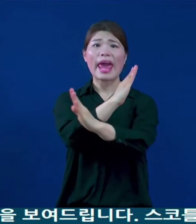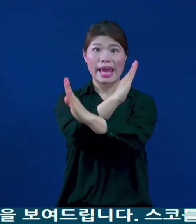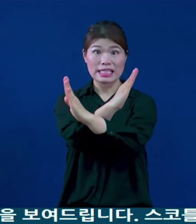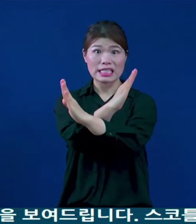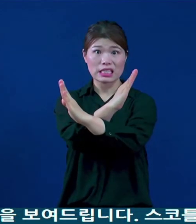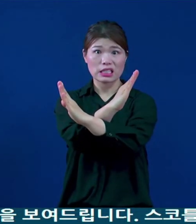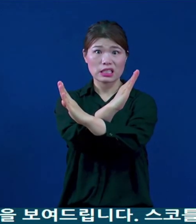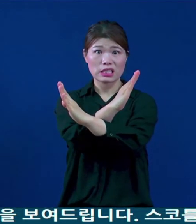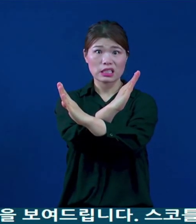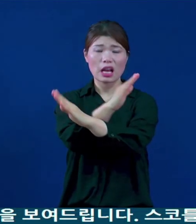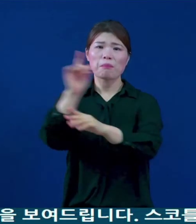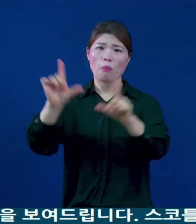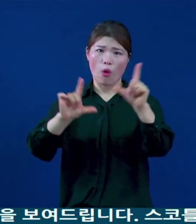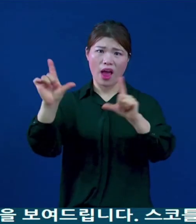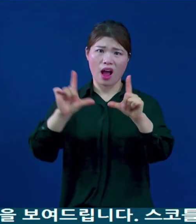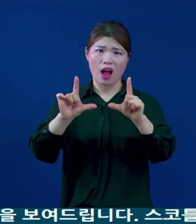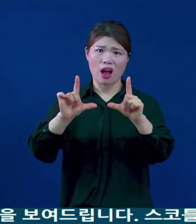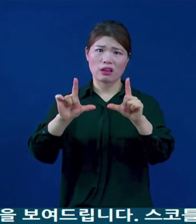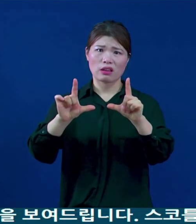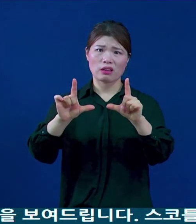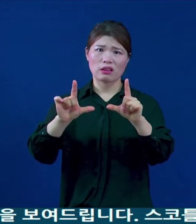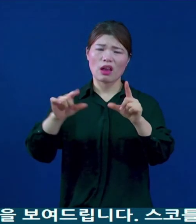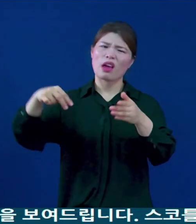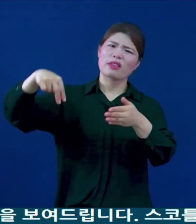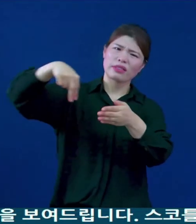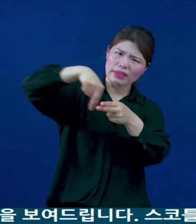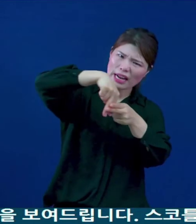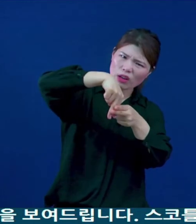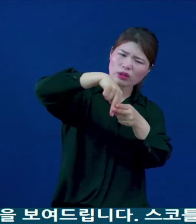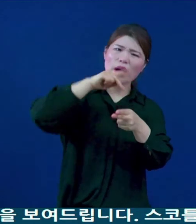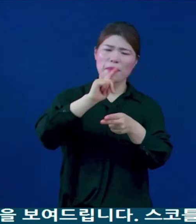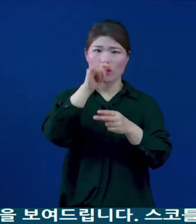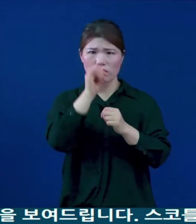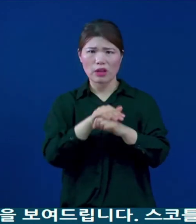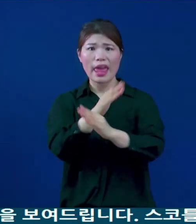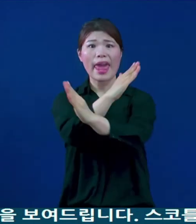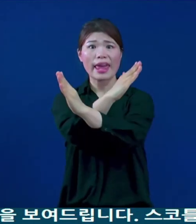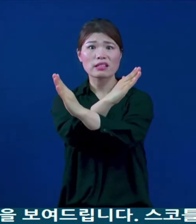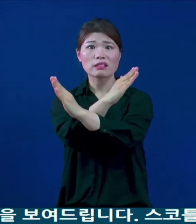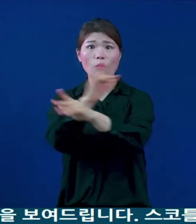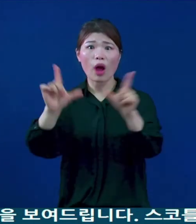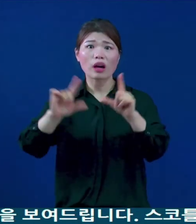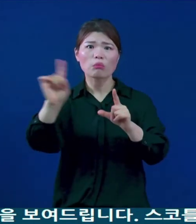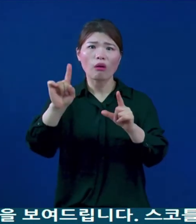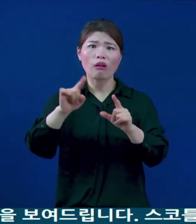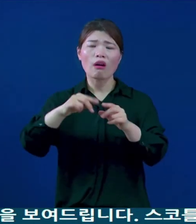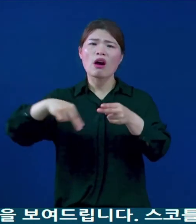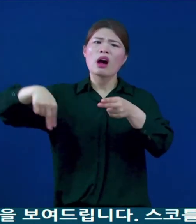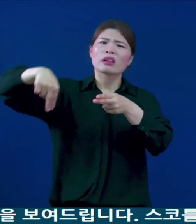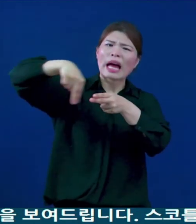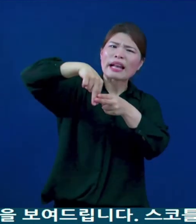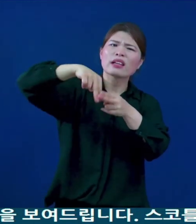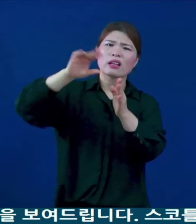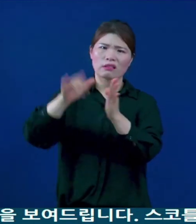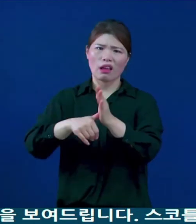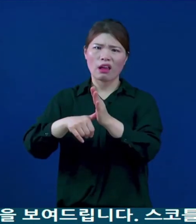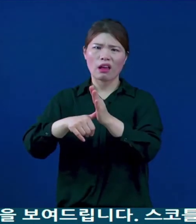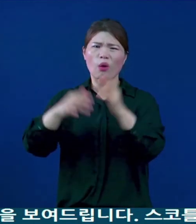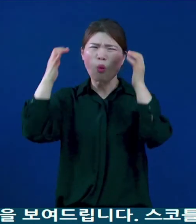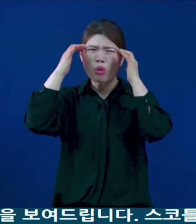거예요. 내려주시고요. X자 십자가의 특징은 뭐냐면 달려있을 때 고통이 훨씬 심한